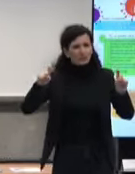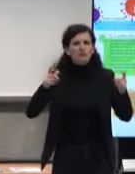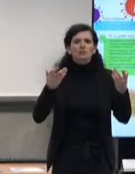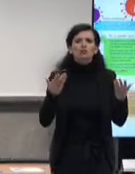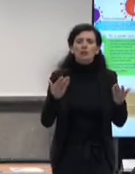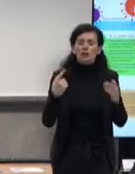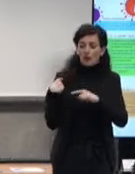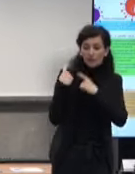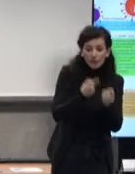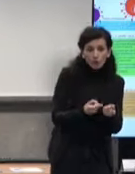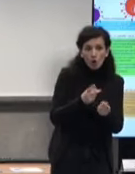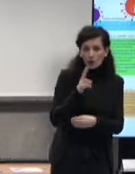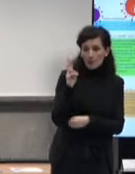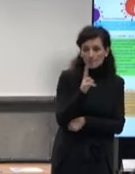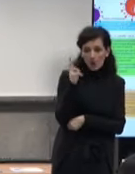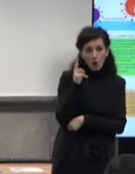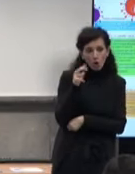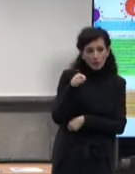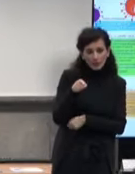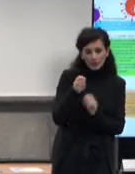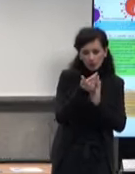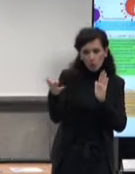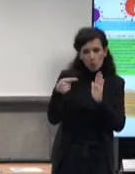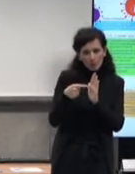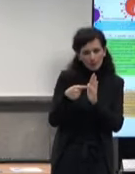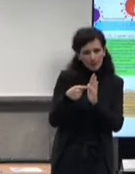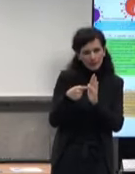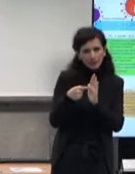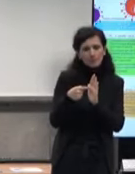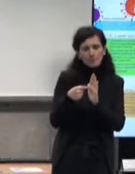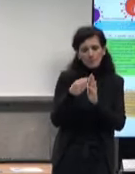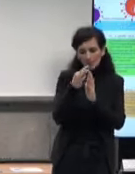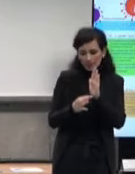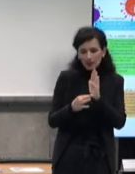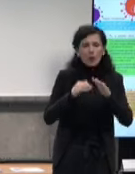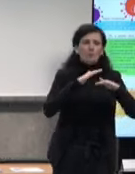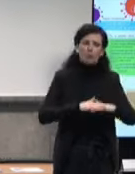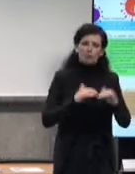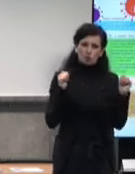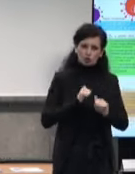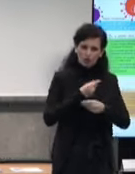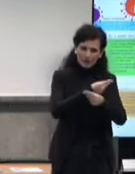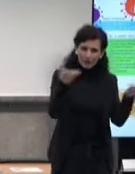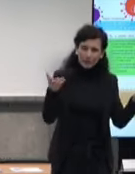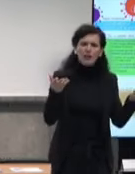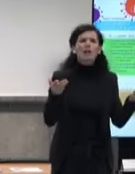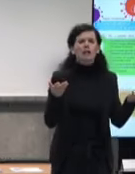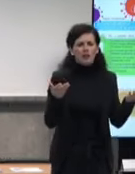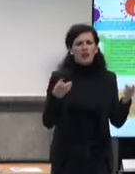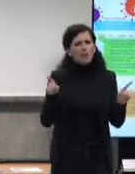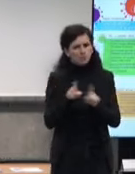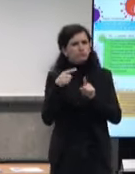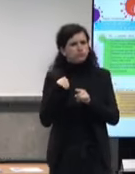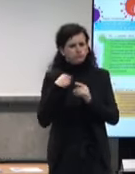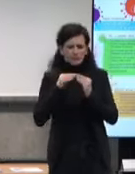i morti sono quelli che vengono riportati la protezione civile e anche che vengono riportati dal